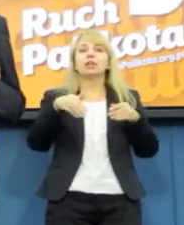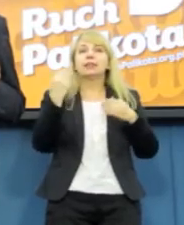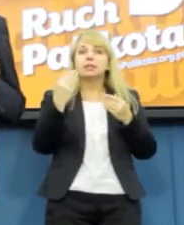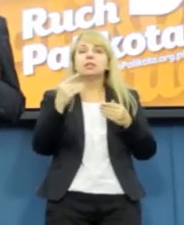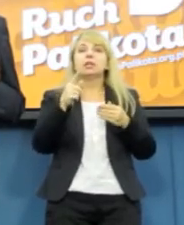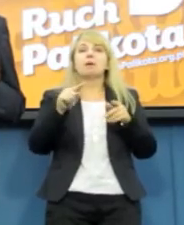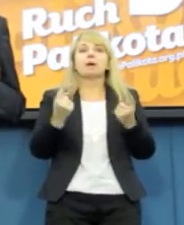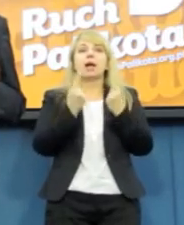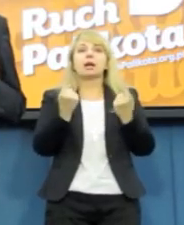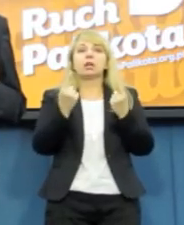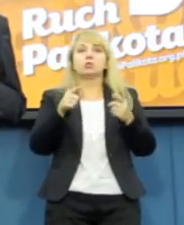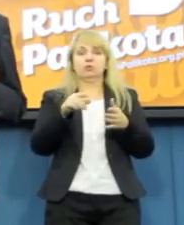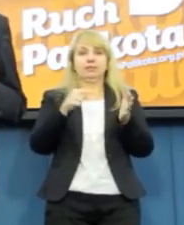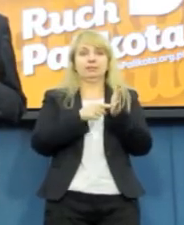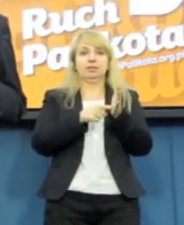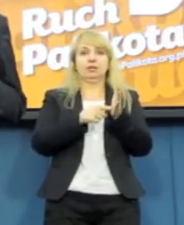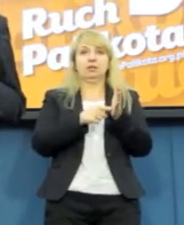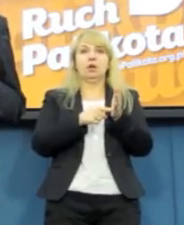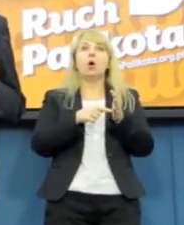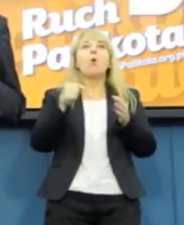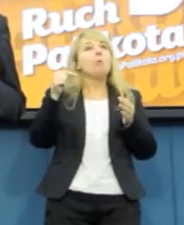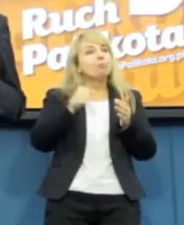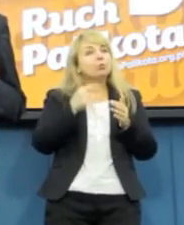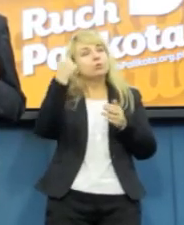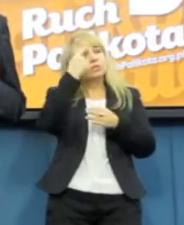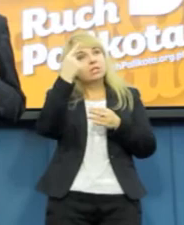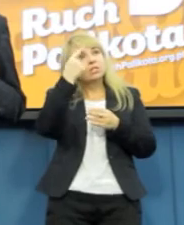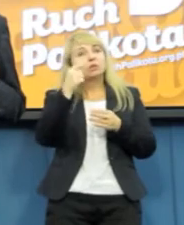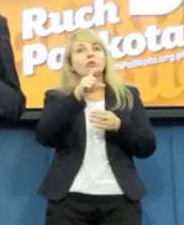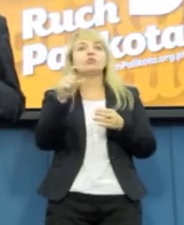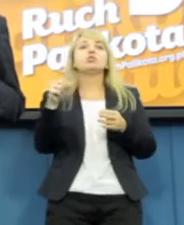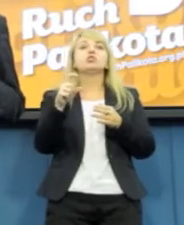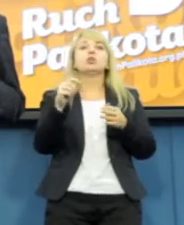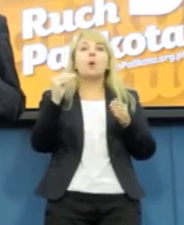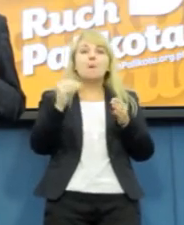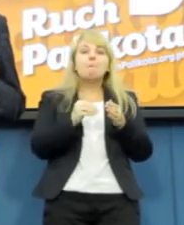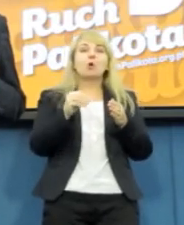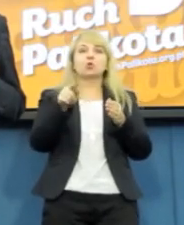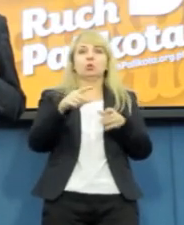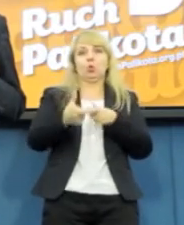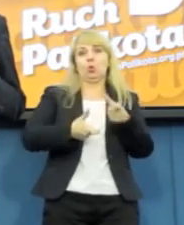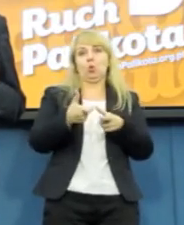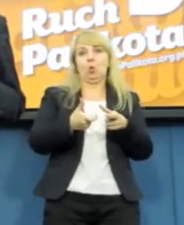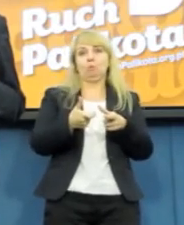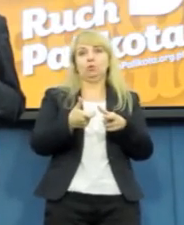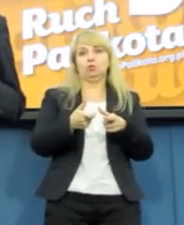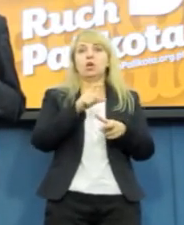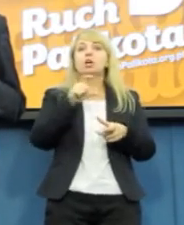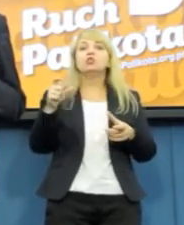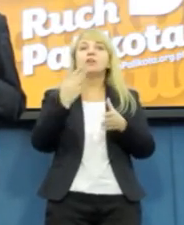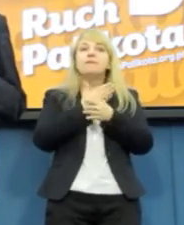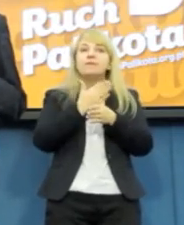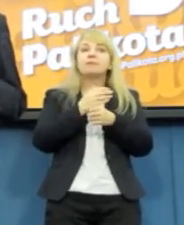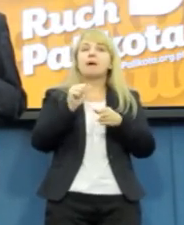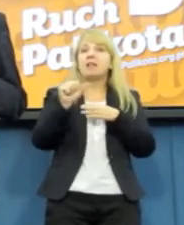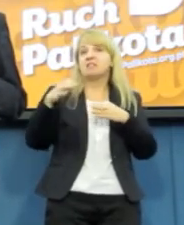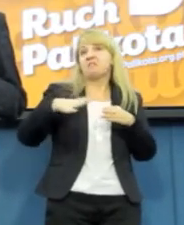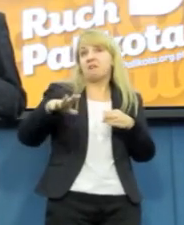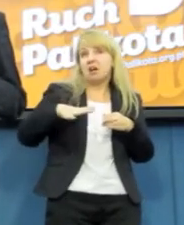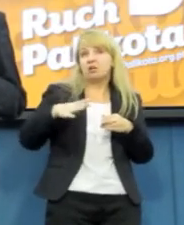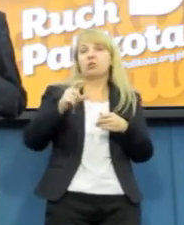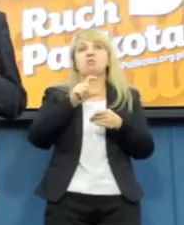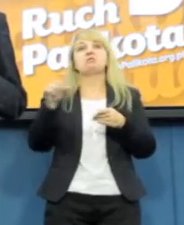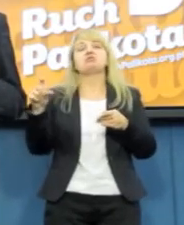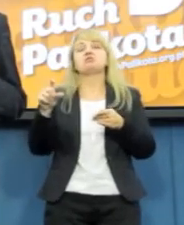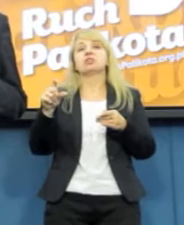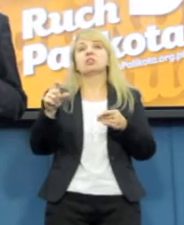i stwierdzić, czy mu się opłaca ten pomysł, czy nie. Po 90 dniach będzie mógł podjąć decyzję, czy prowadzić tę działalność